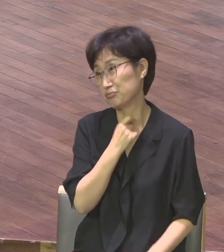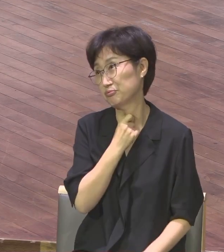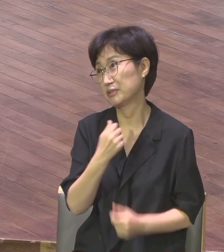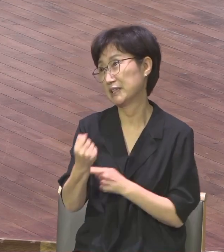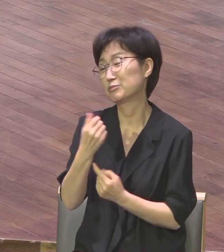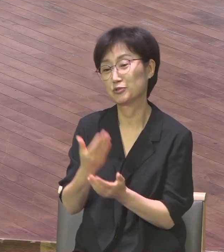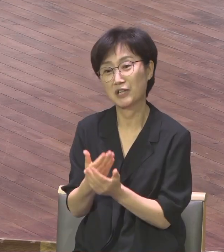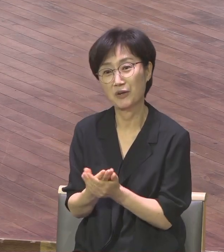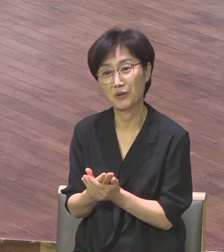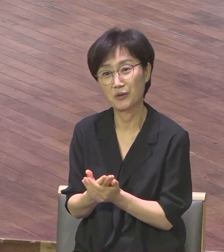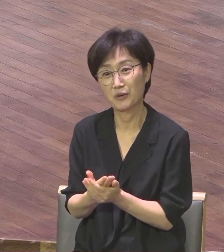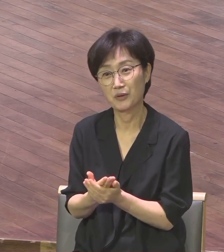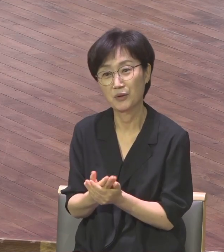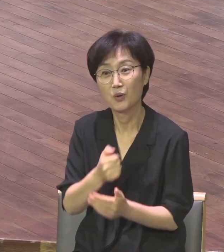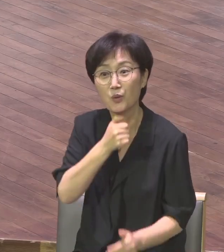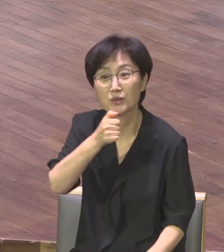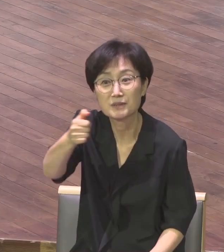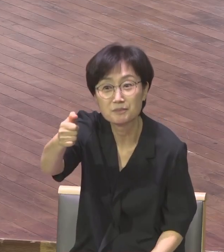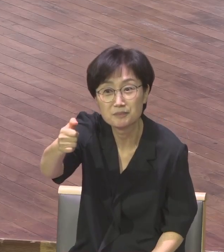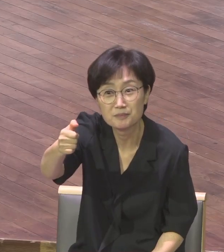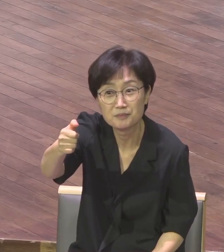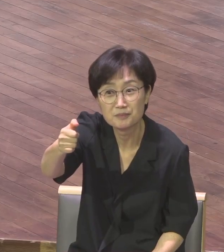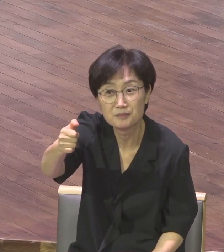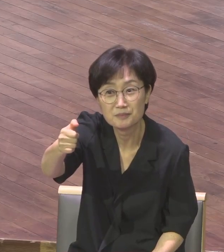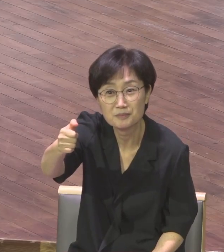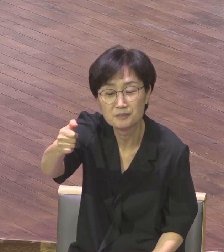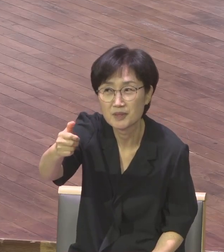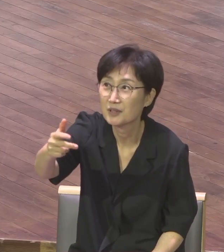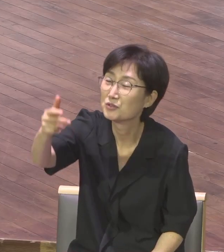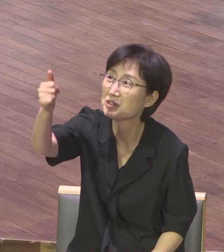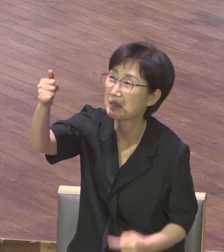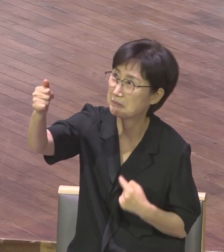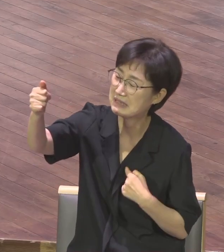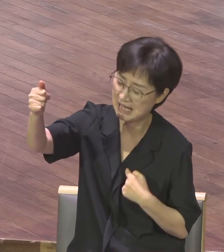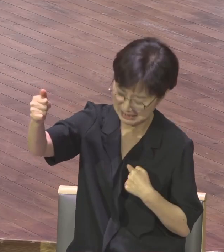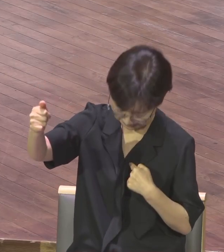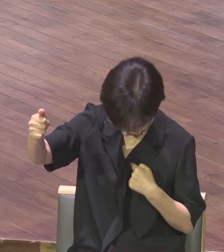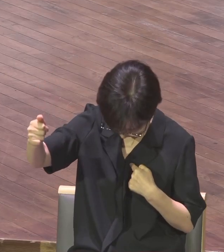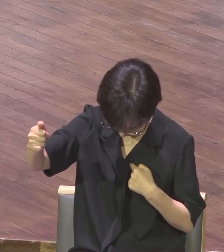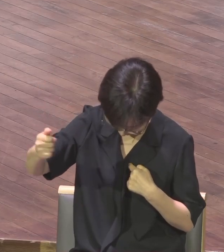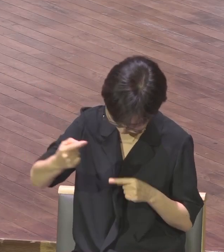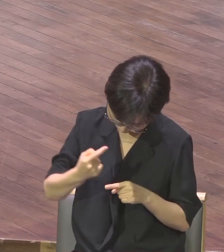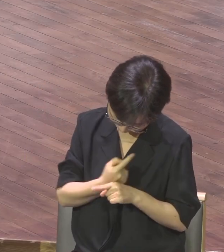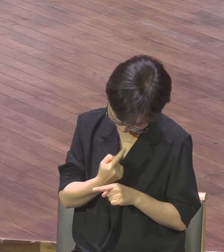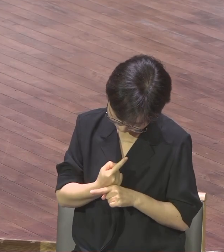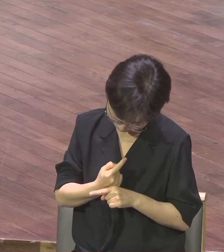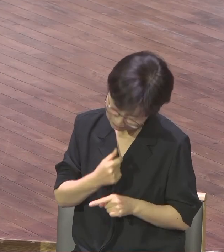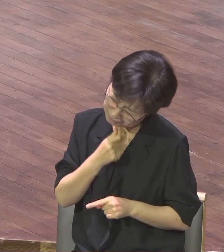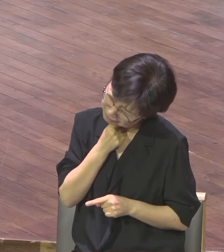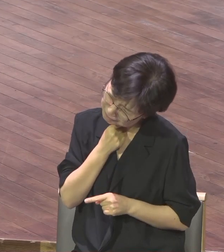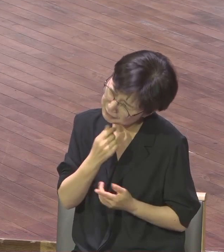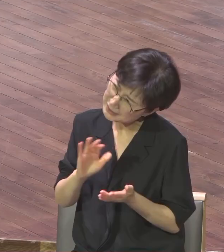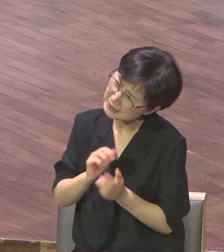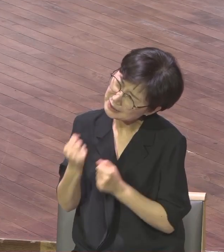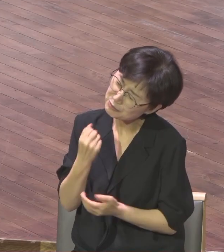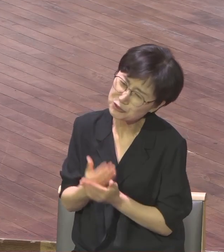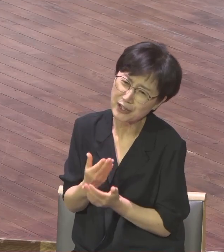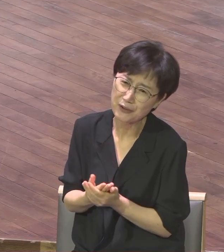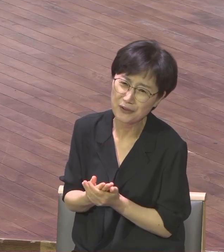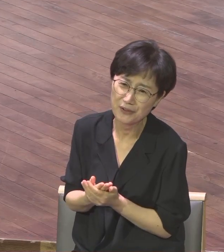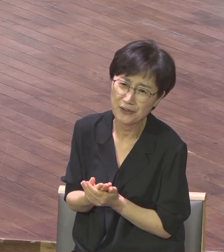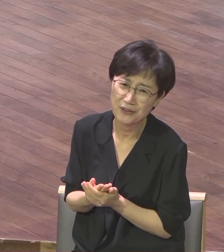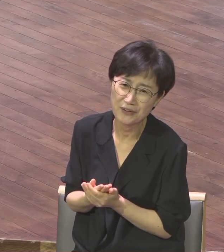힘을 주옵소서. 그러다가 50대가 딱 되면 주여 나 자신을 변화시킬 힘을 주옵소서.